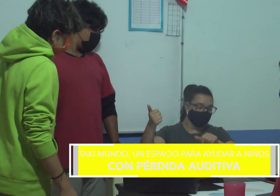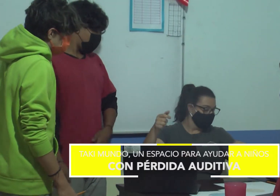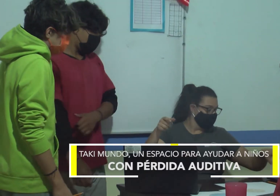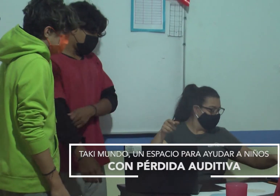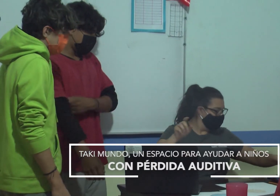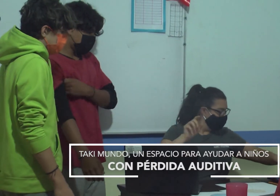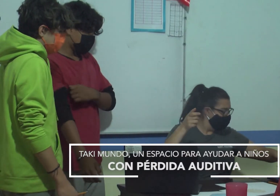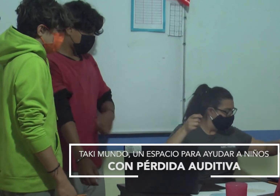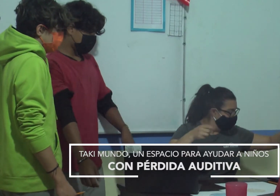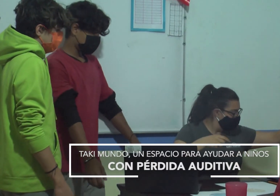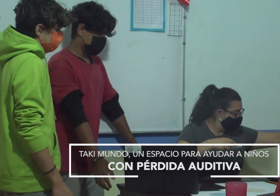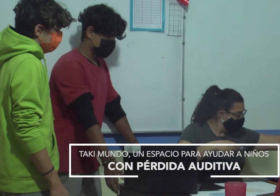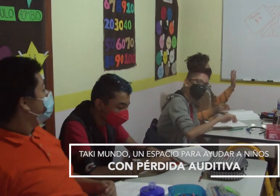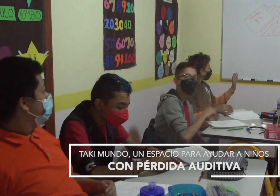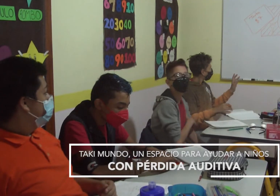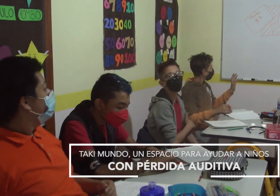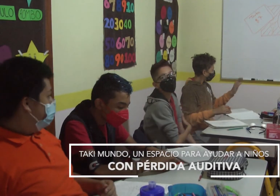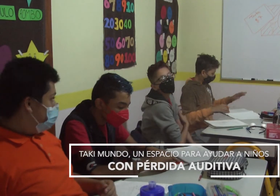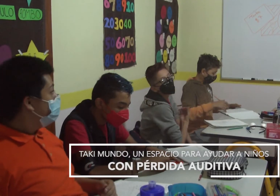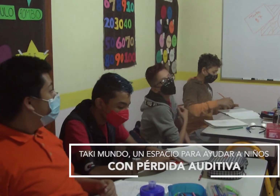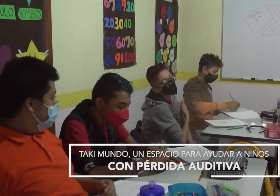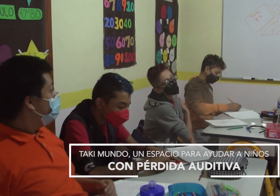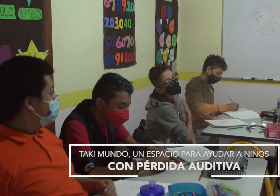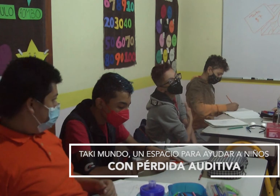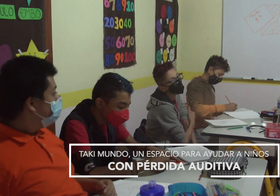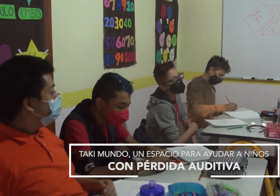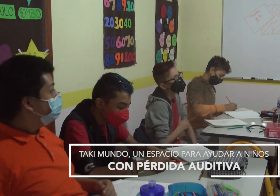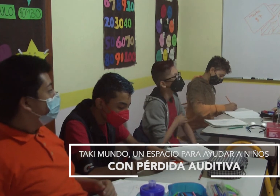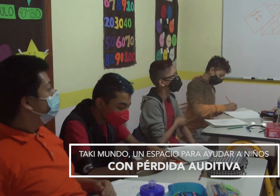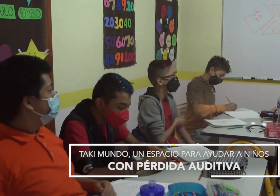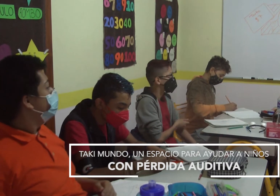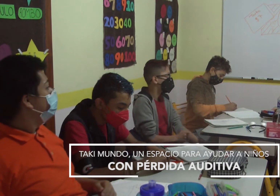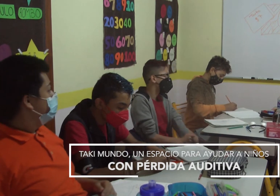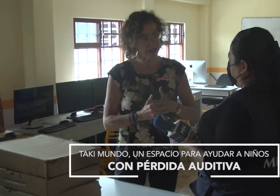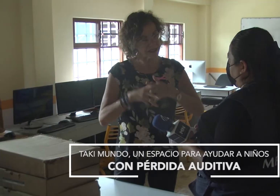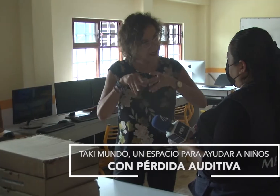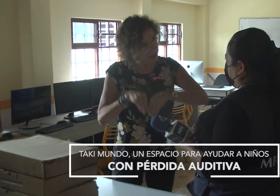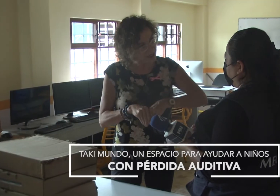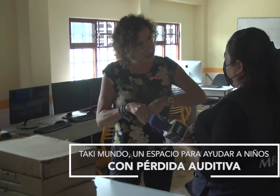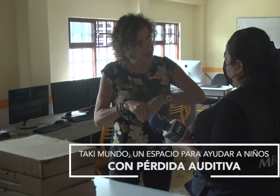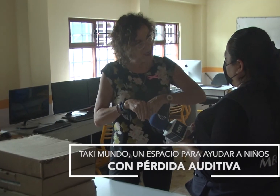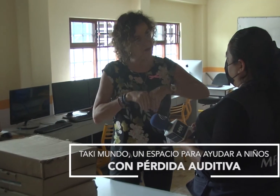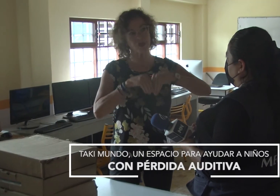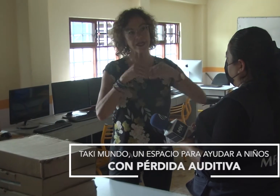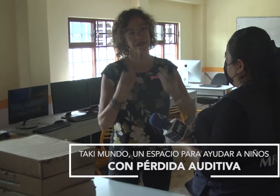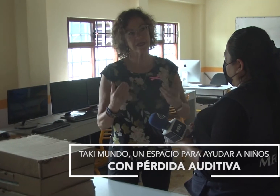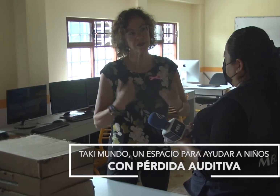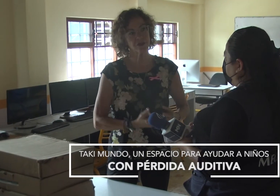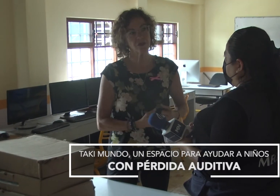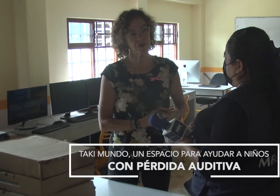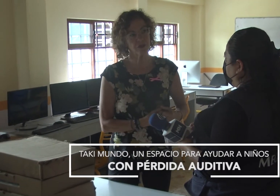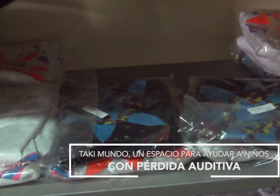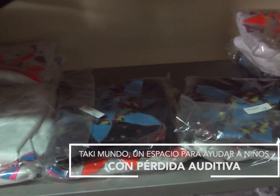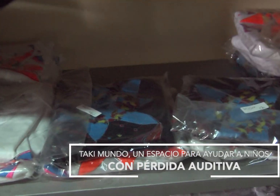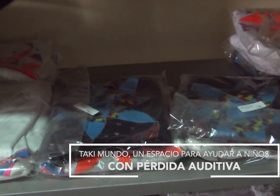baile, teatro, manualidades con material reciclable. Cuentan con un taller de computación y serigrafía, donde tienen su propia marca de playeras.